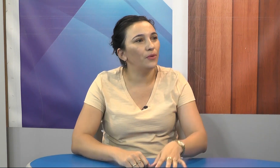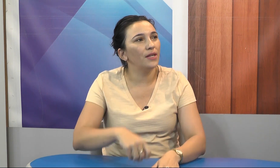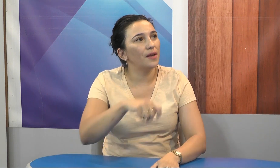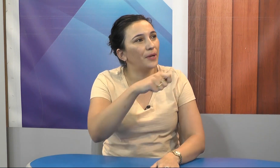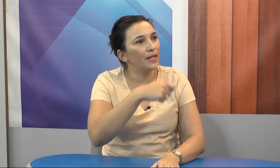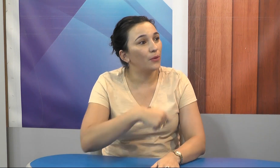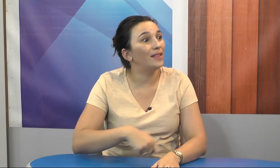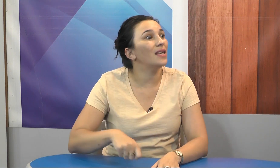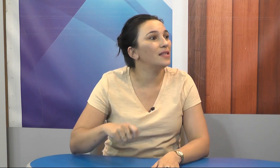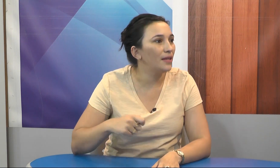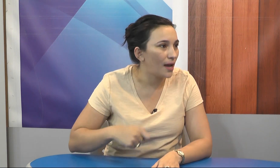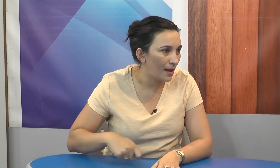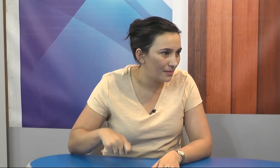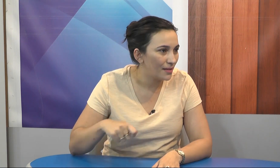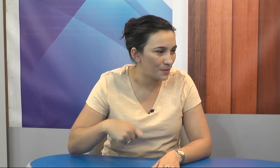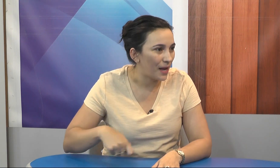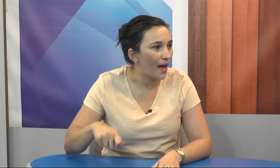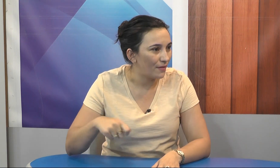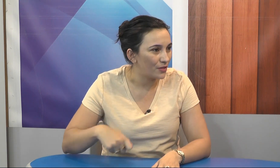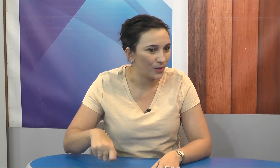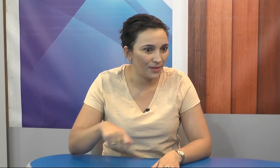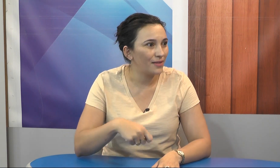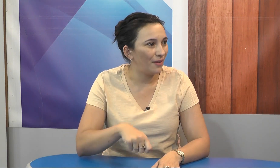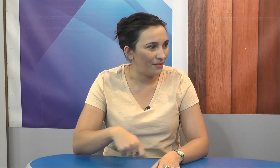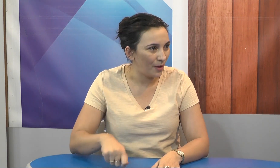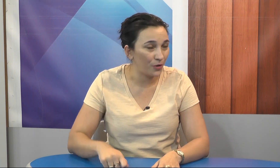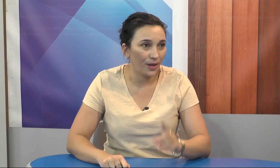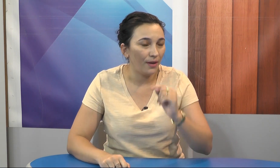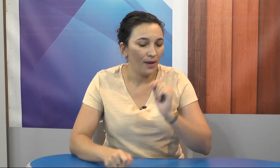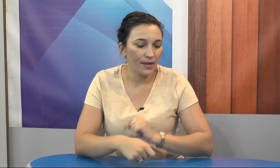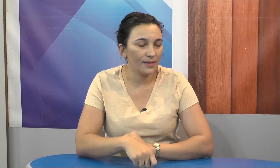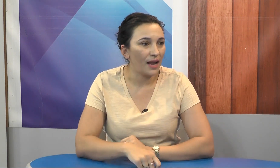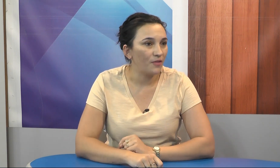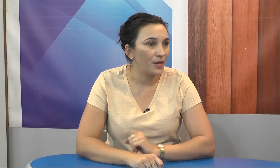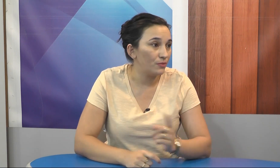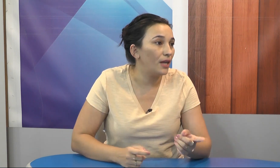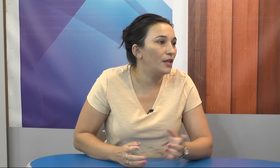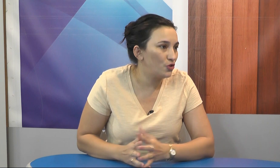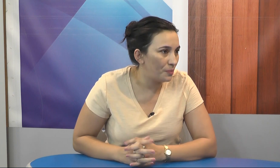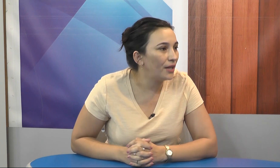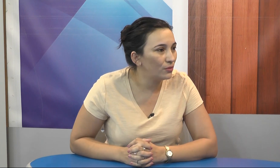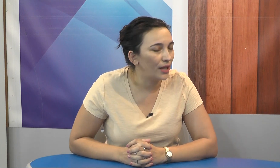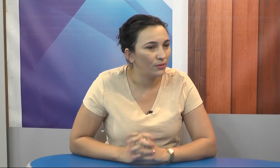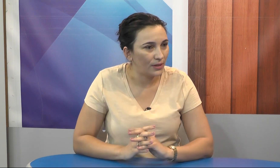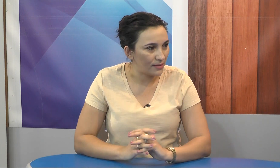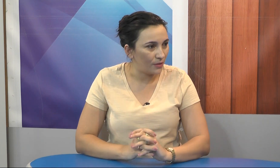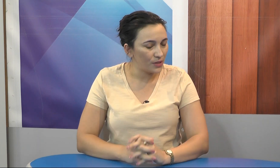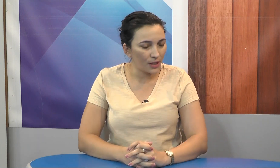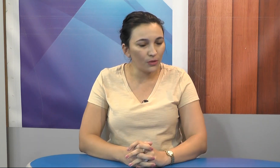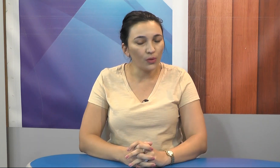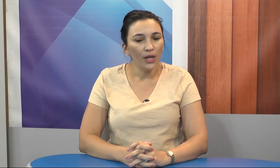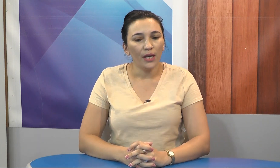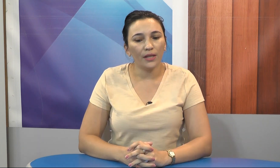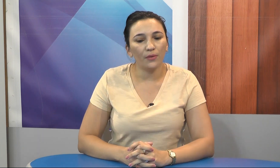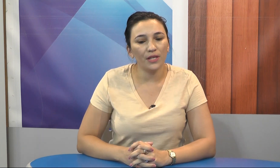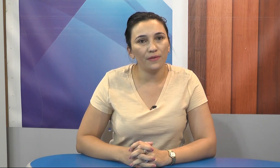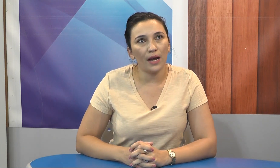eles aprenderam a desenhar as palavras, não é nem escrever, porque escreve, mas não tem entendimento, né, do que está sendo escrito. Então, eles